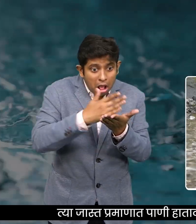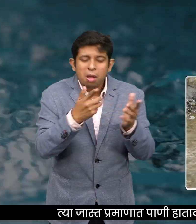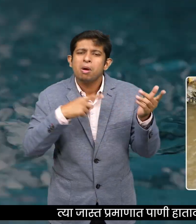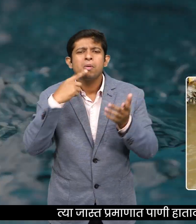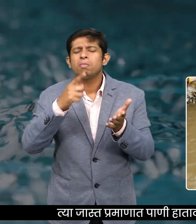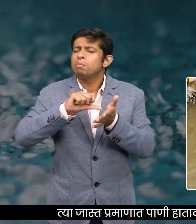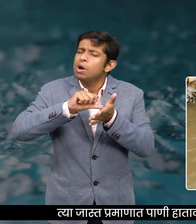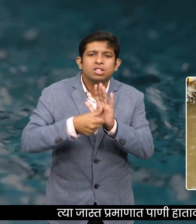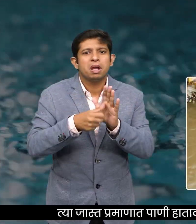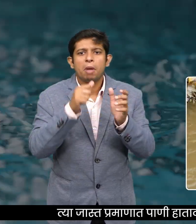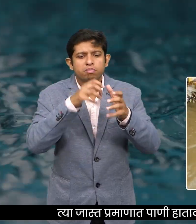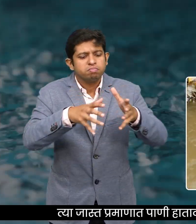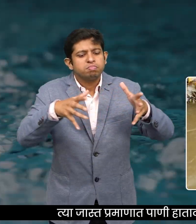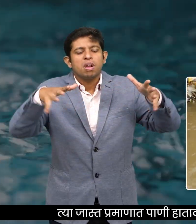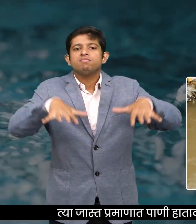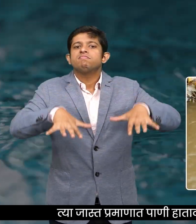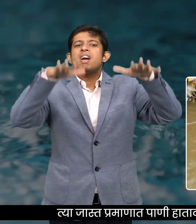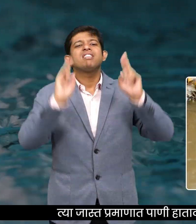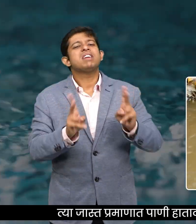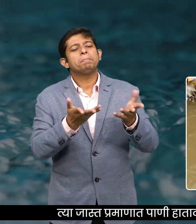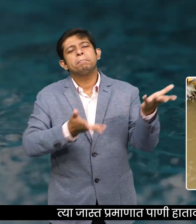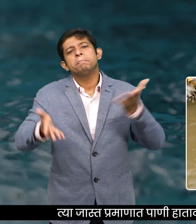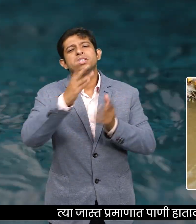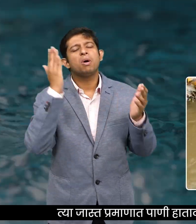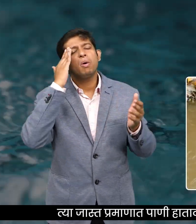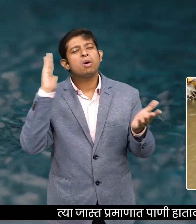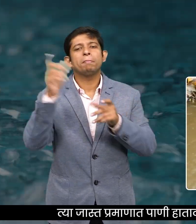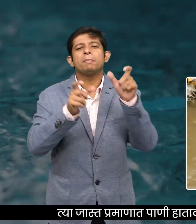हाताळण्यासाठी डिझाईन केलेले नसतात.